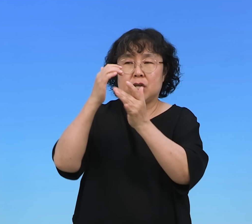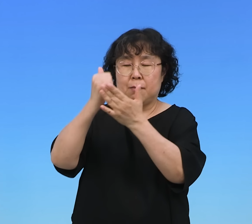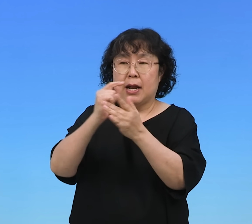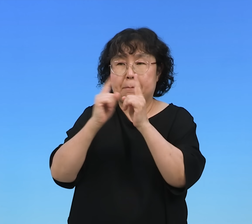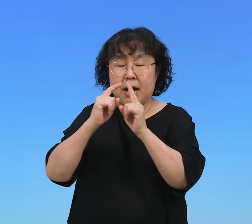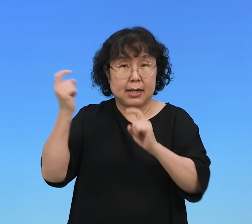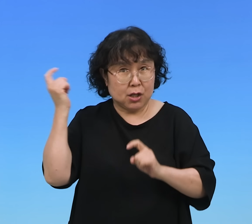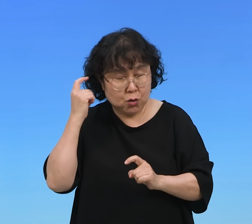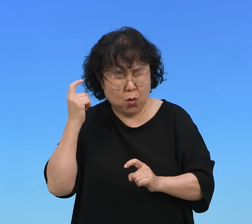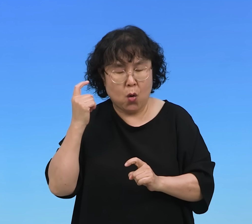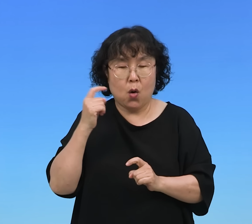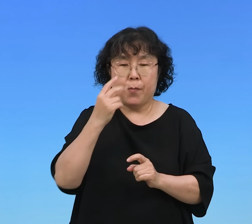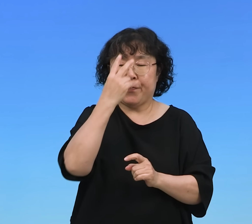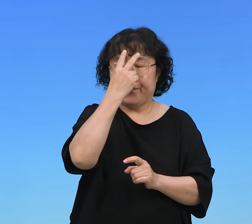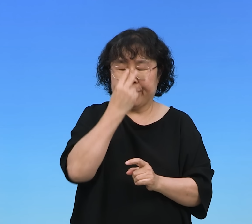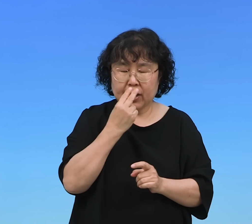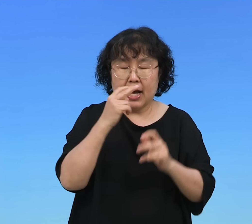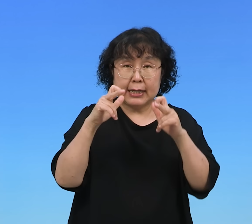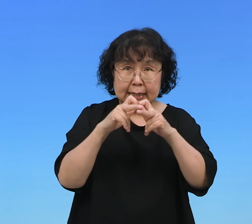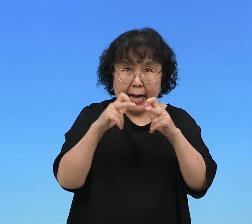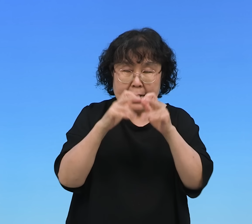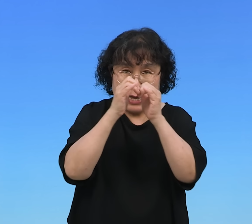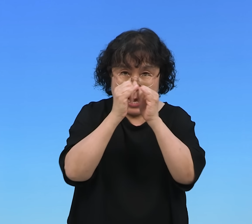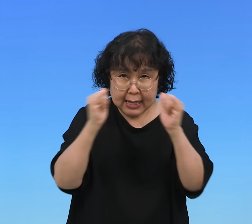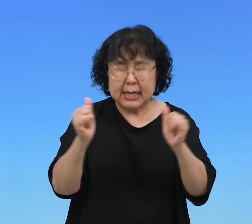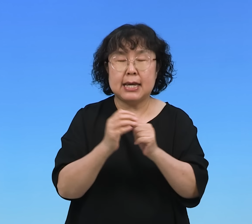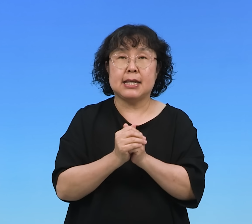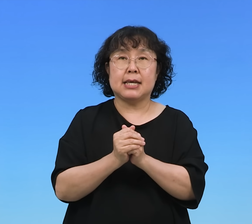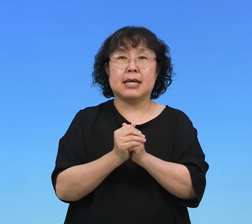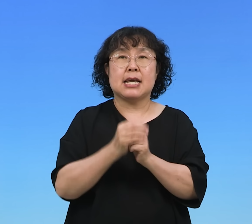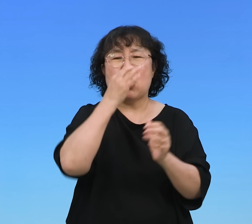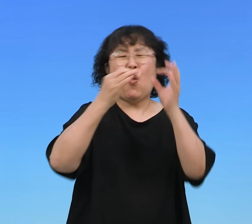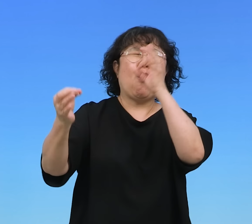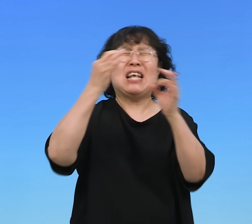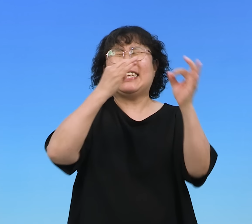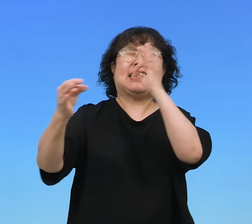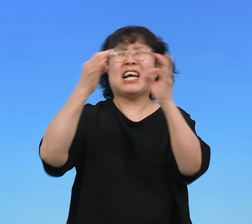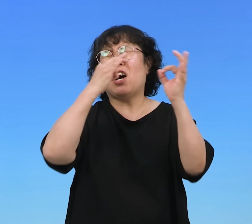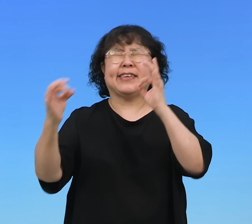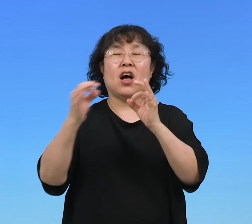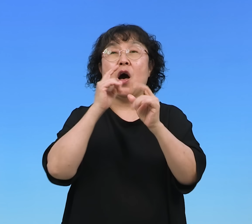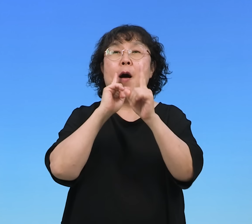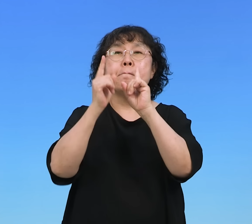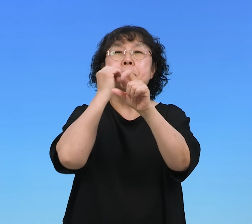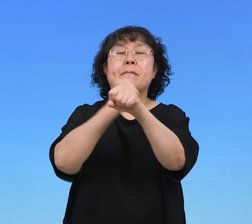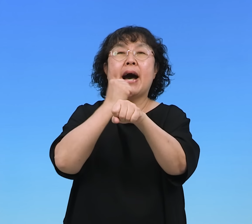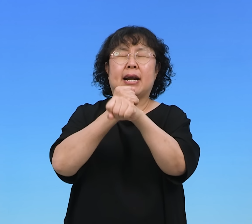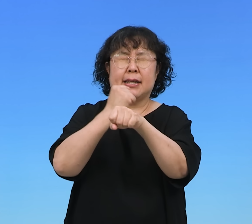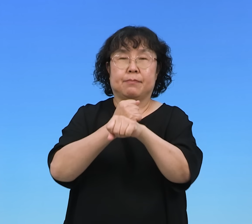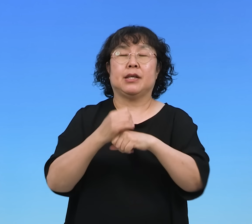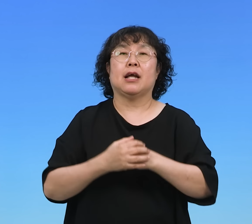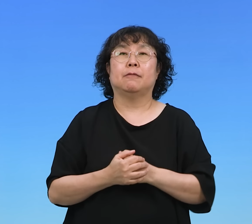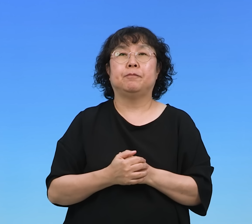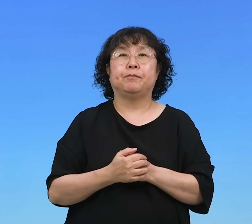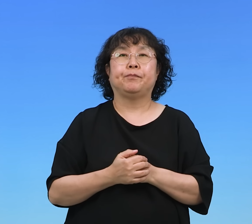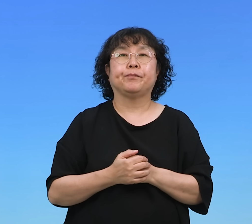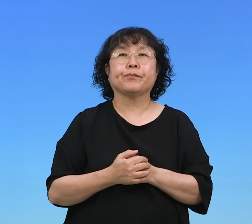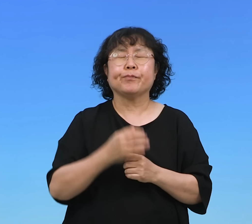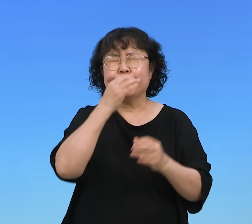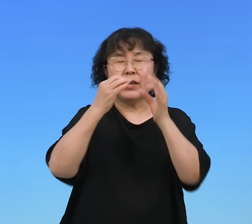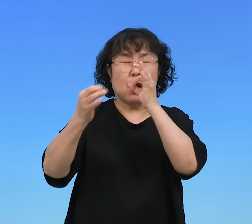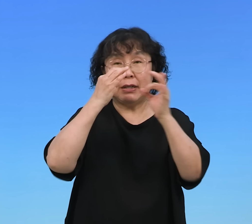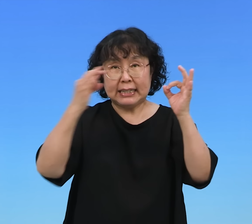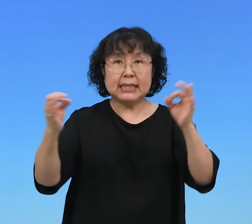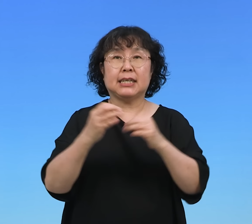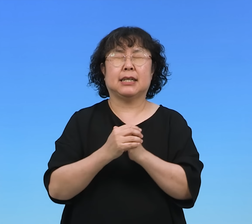보세요 맹인이 외쳐 이르되 아르가 아니에요 영어 성경으로 crying out이에요